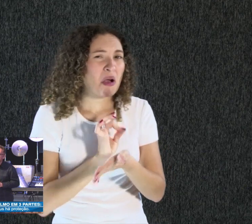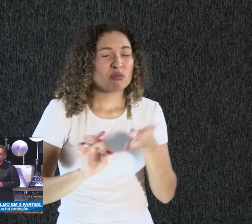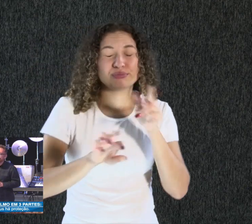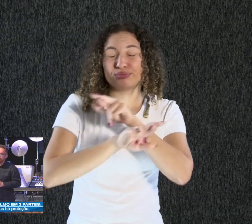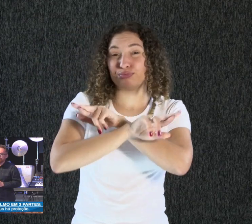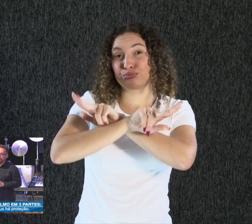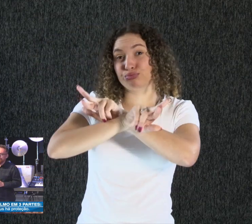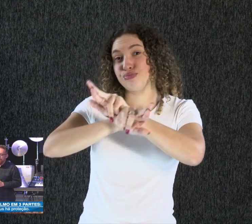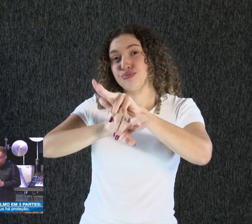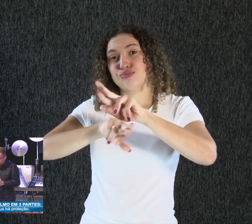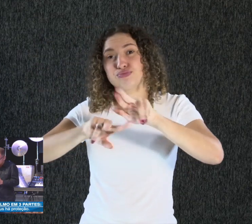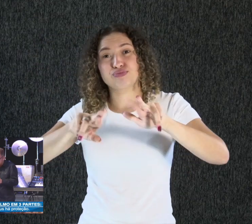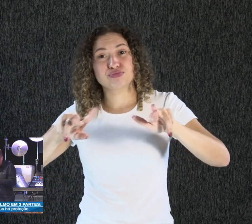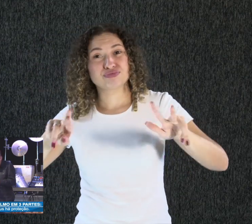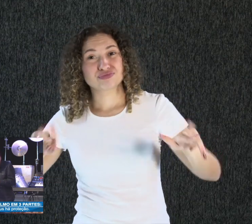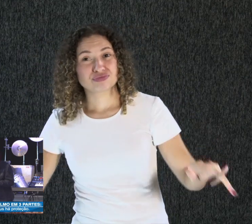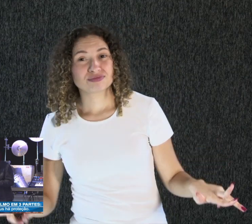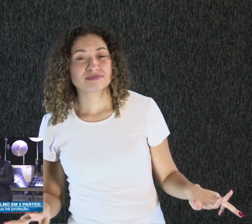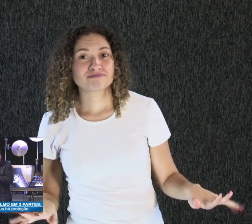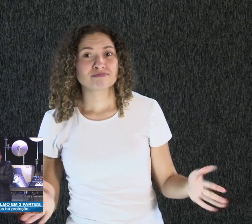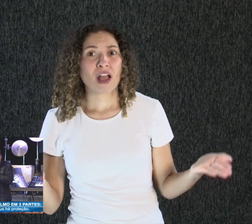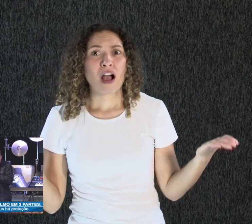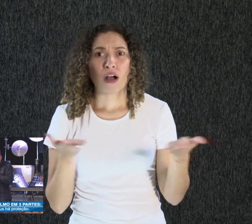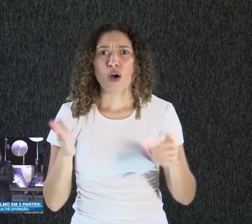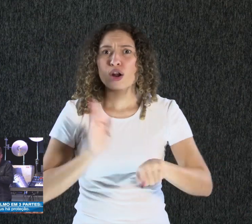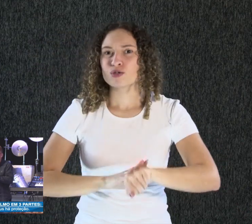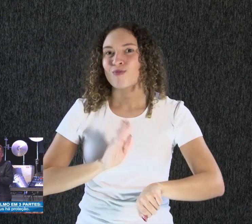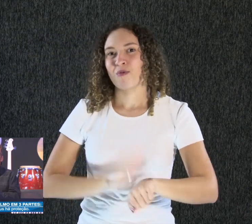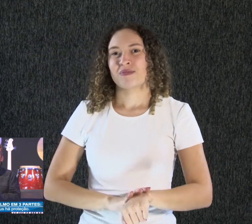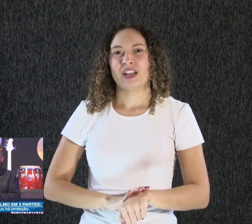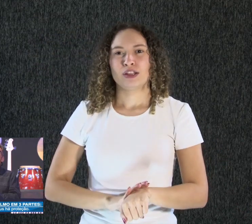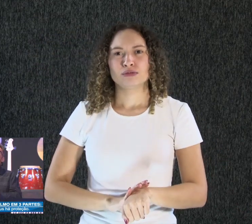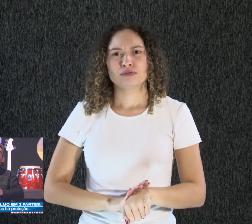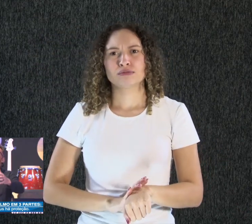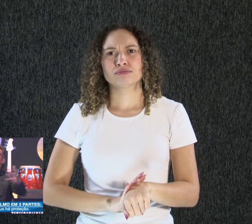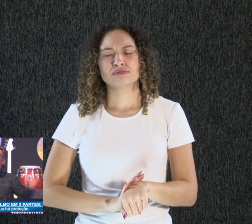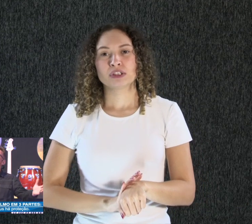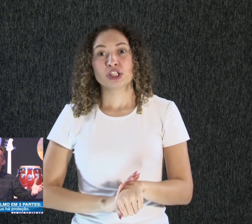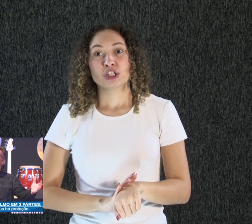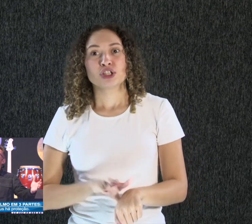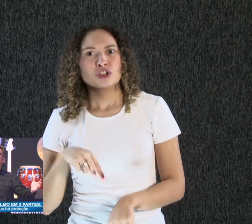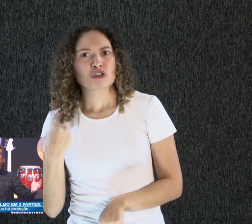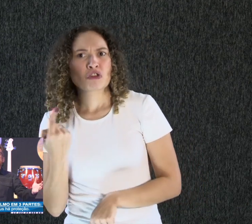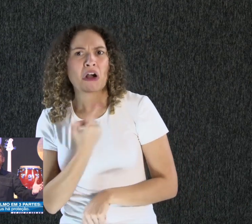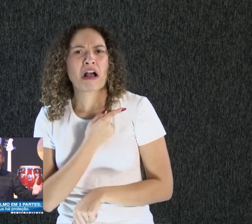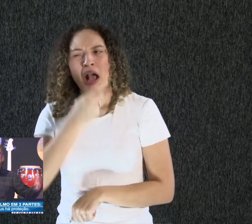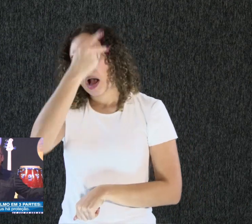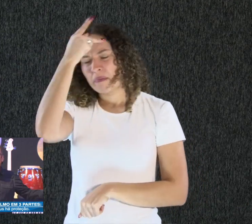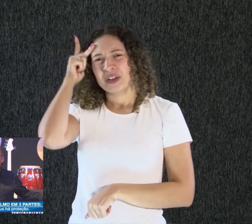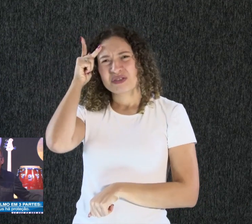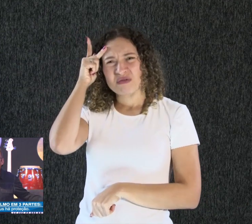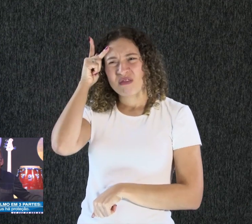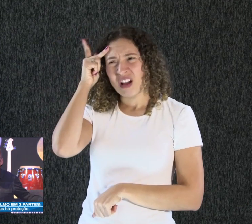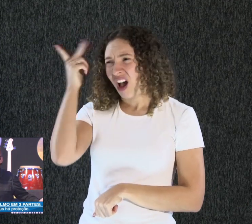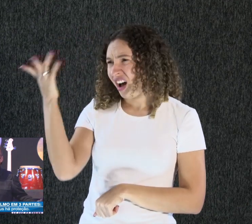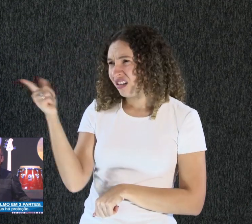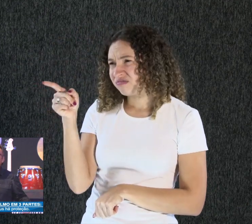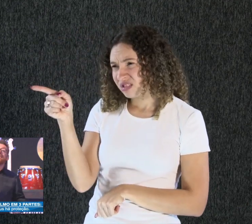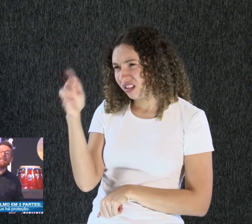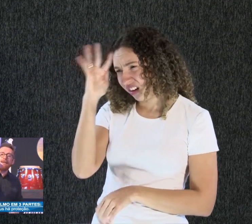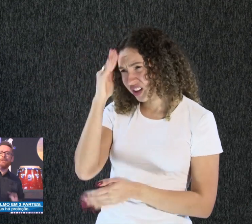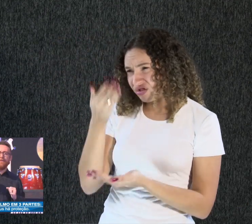você? Quantas e quantas pessoas? Quantas pessoas neste momento de crise, de caos,